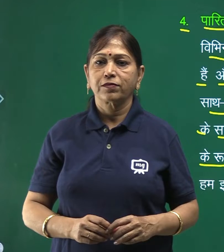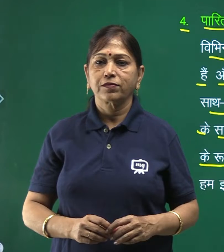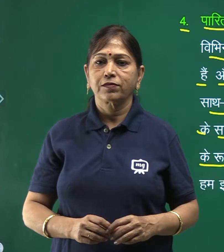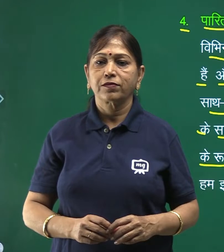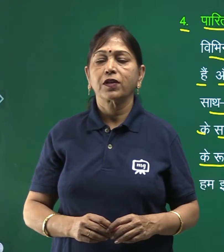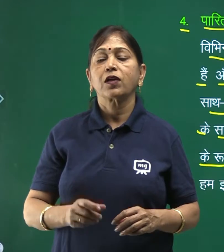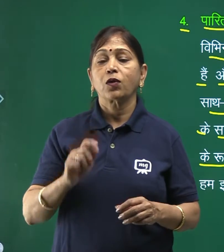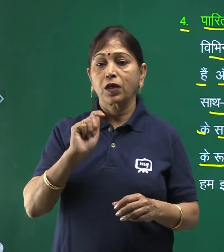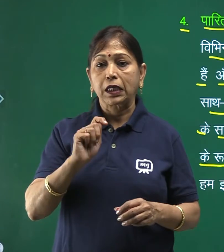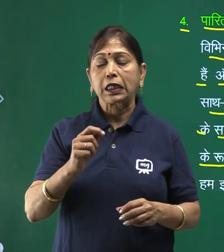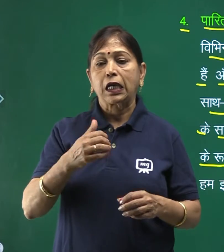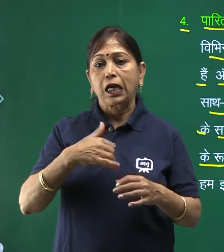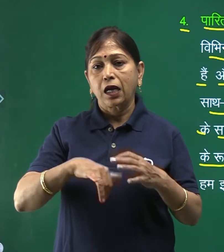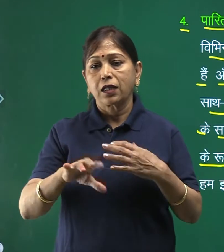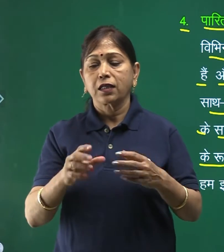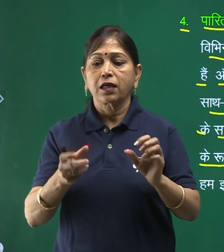अन्योन्य क्रिया करते हैं।